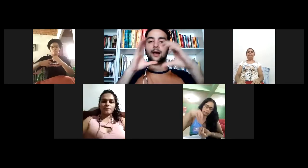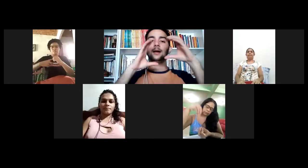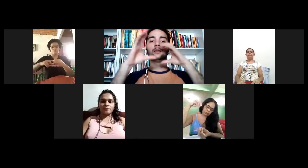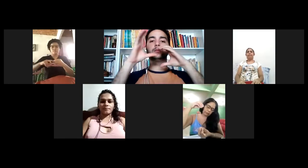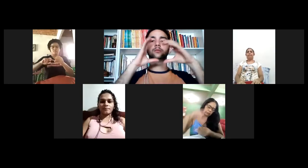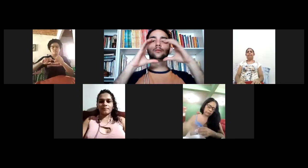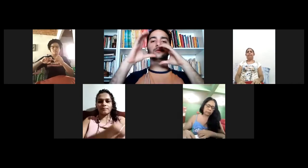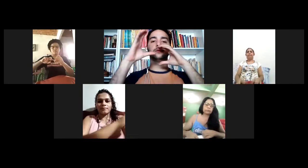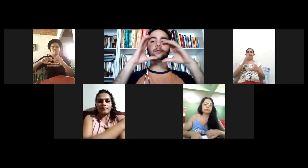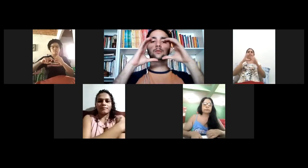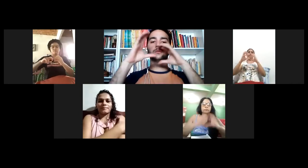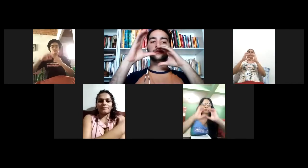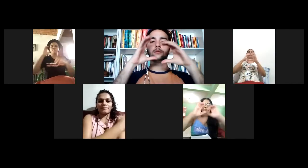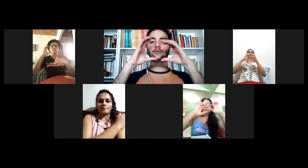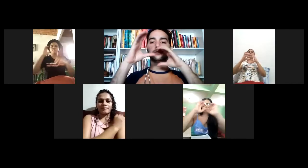cantar,